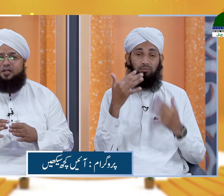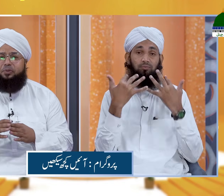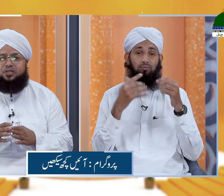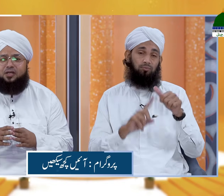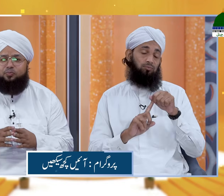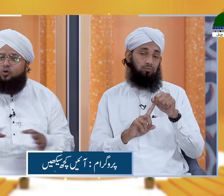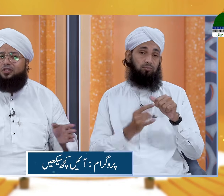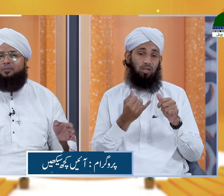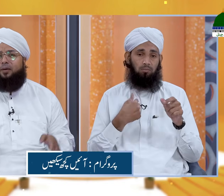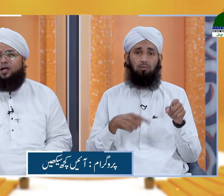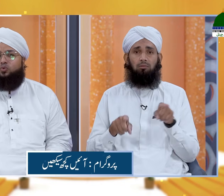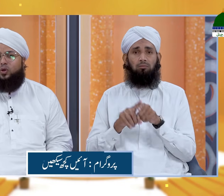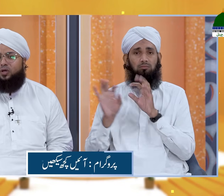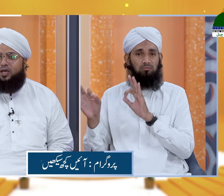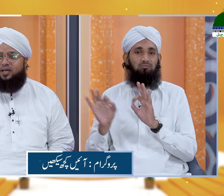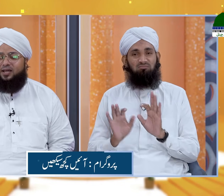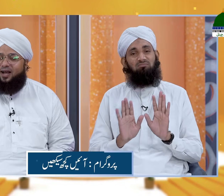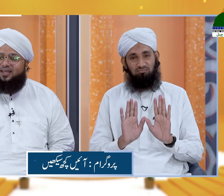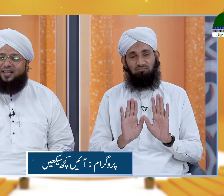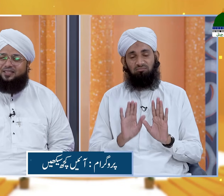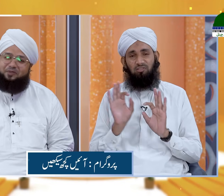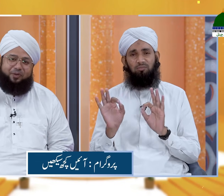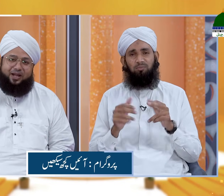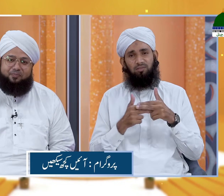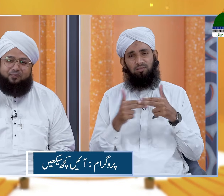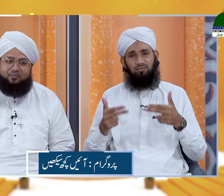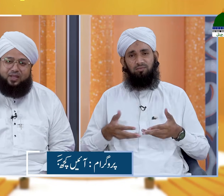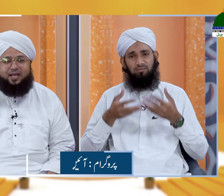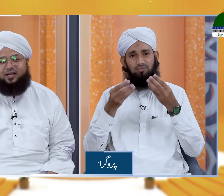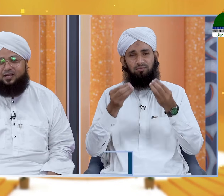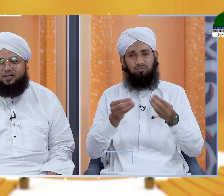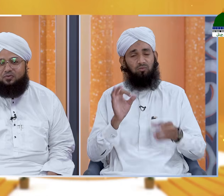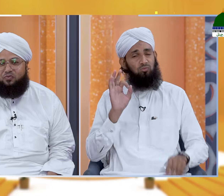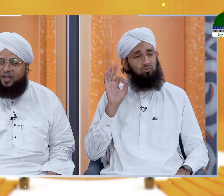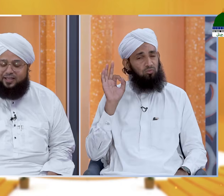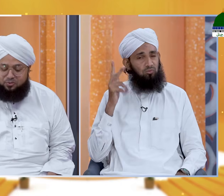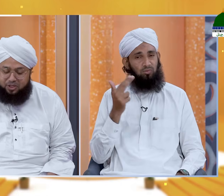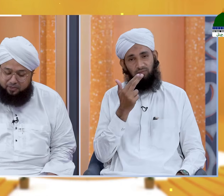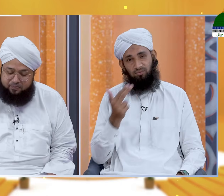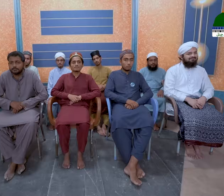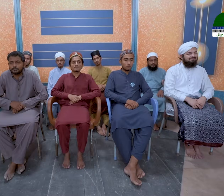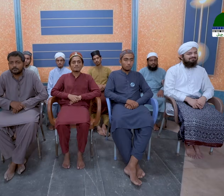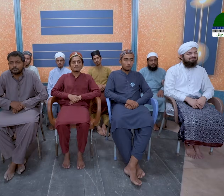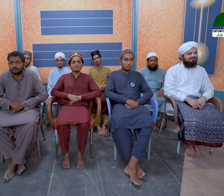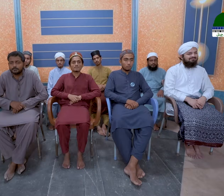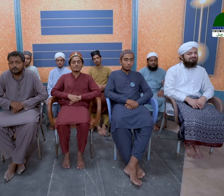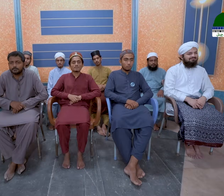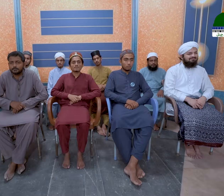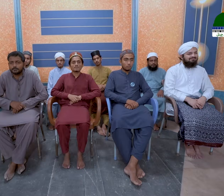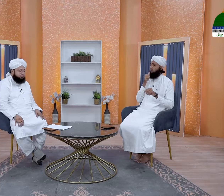بھی اس طرح سے بہت سارے معاملات ہوئے ہوں گے۔ آئیے سب سے پہلے ہم ایک واقعہ سنتے ہیں۔ ایک شخص تھا، اس کے